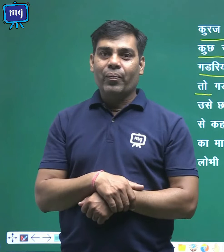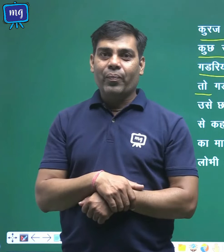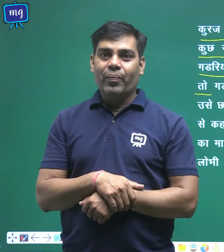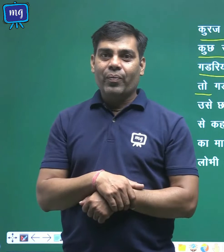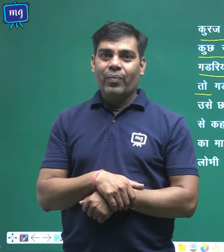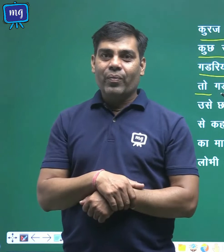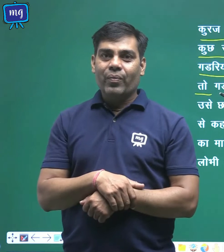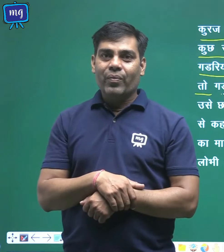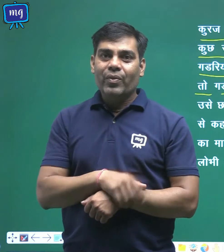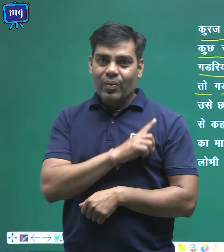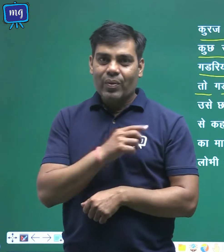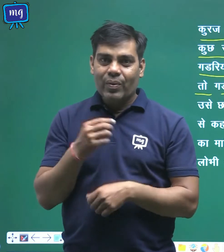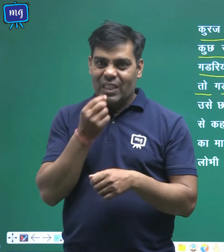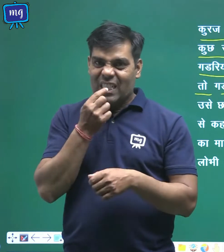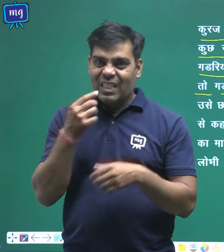गडरिये को